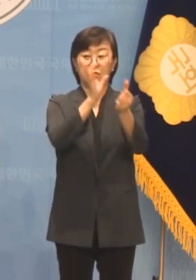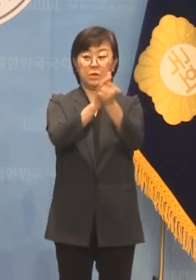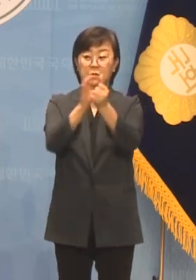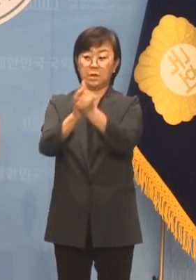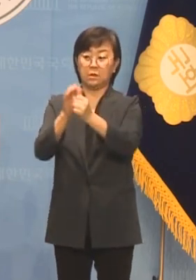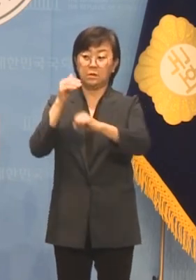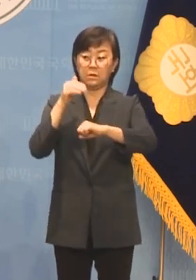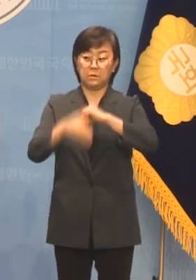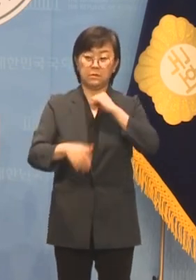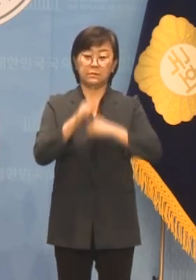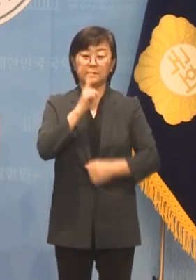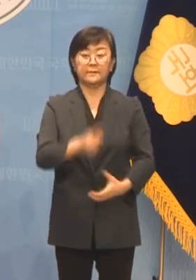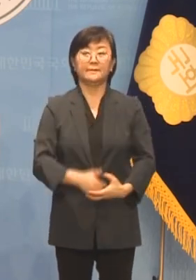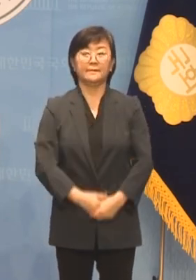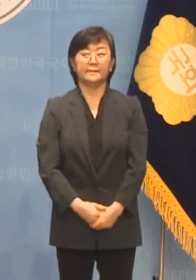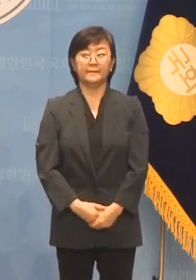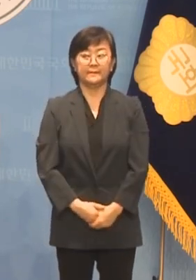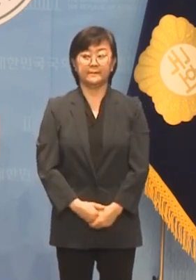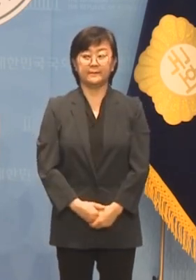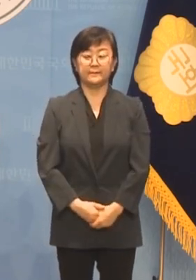위임하는 방식으로 한다.